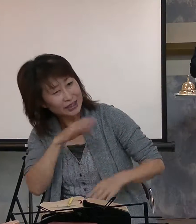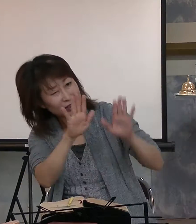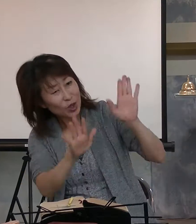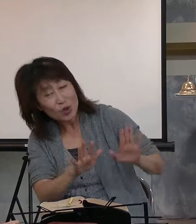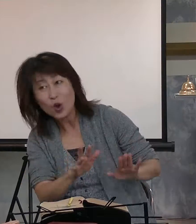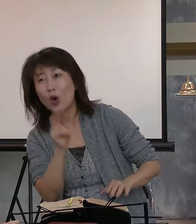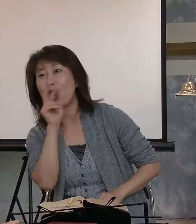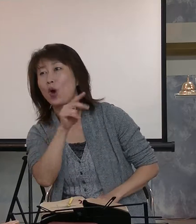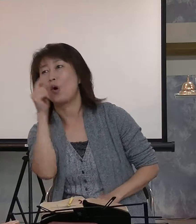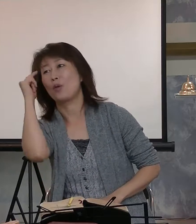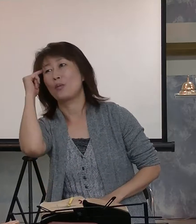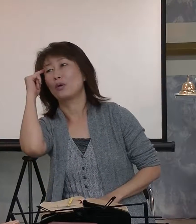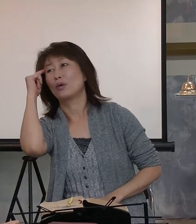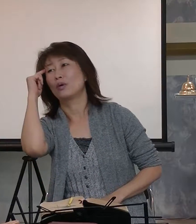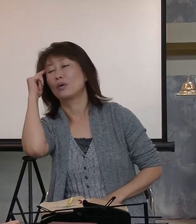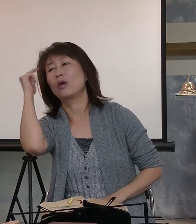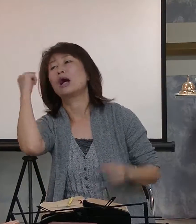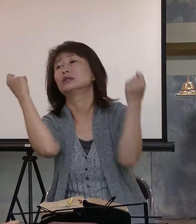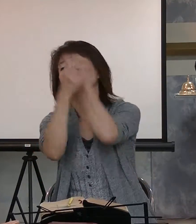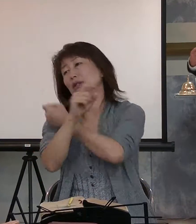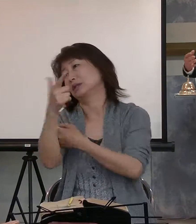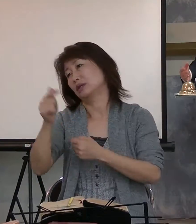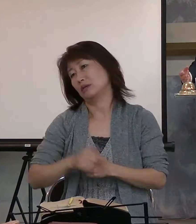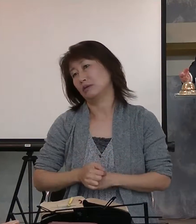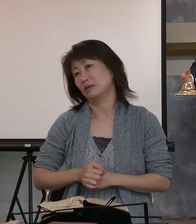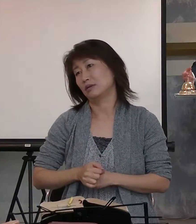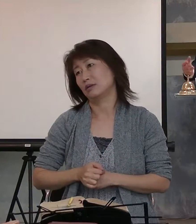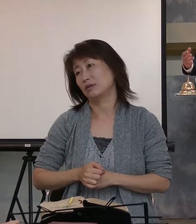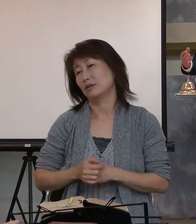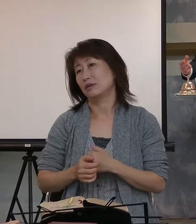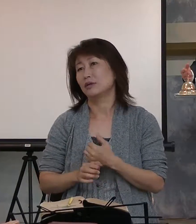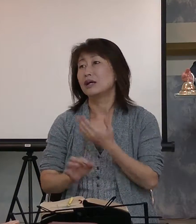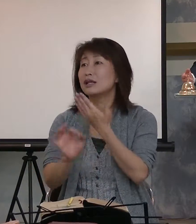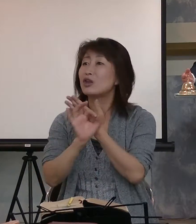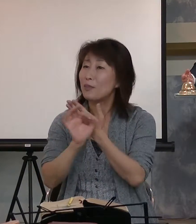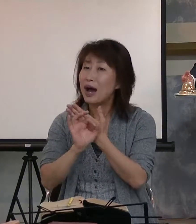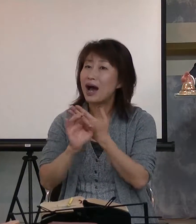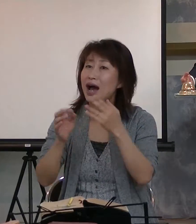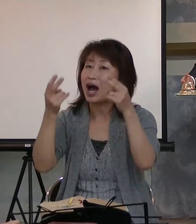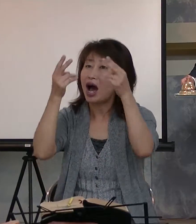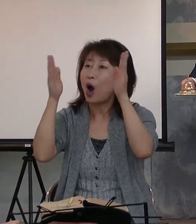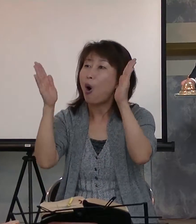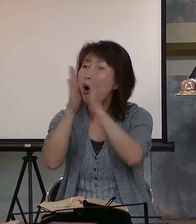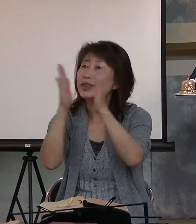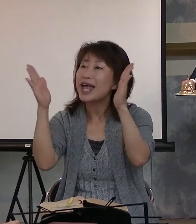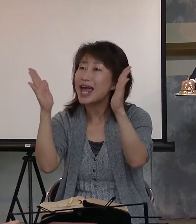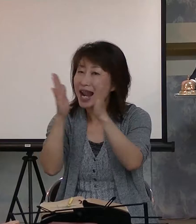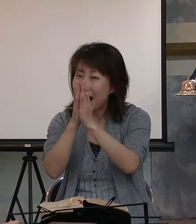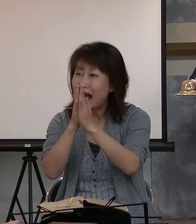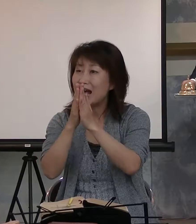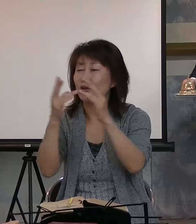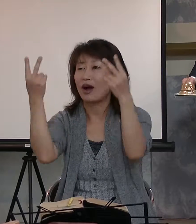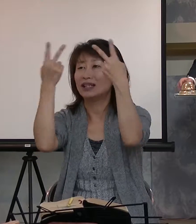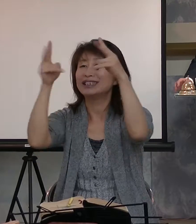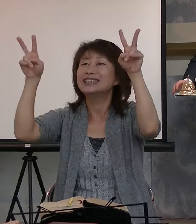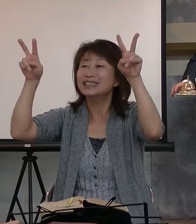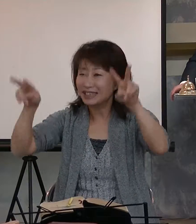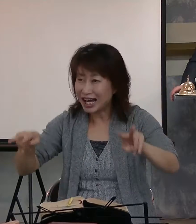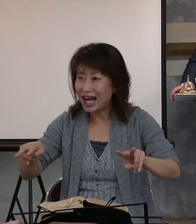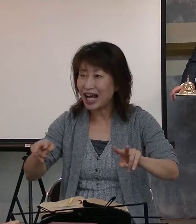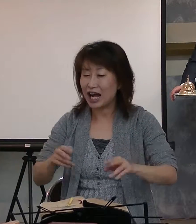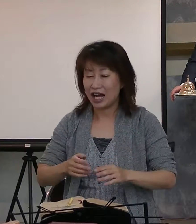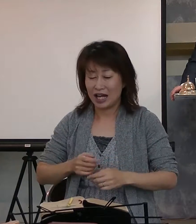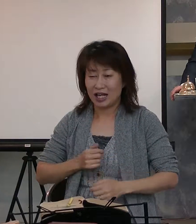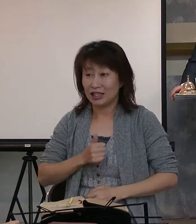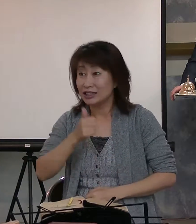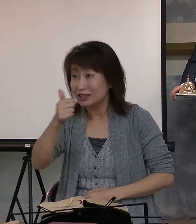社に行けば、お寺に行けば、その方々がやっていることが正しい信仰者の姿だと